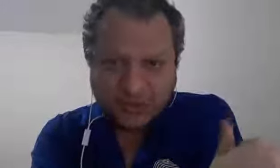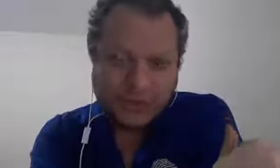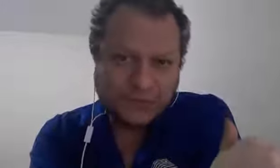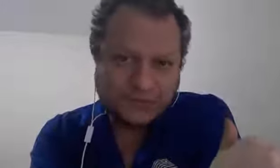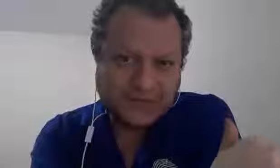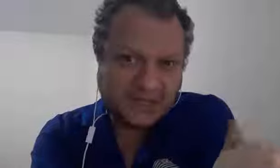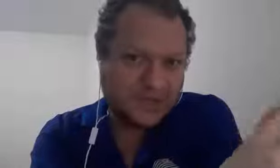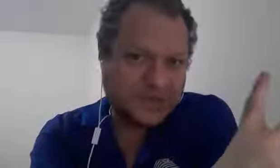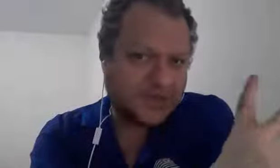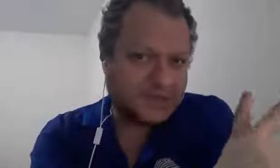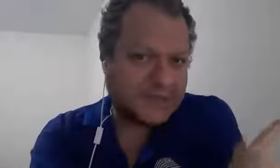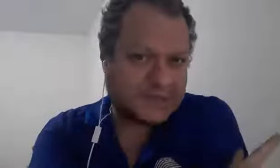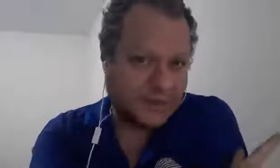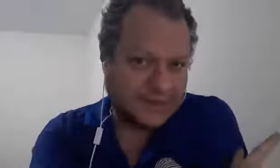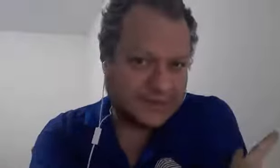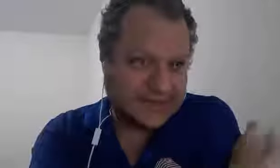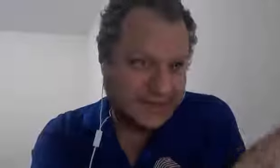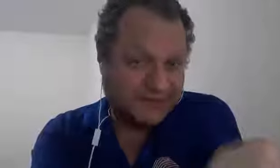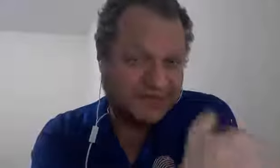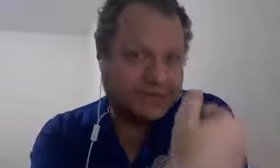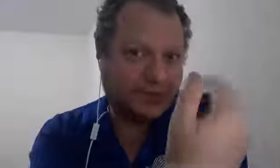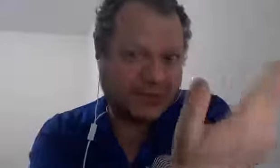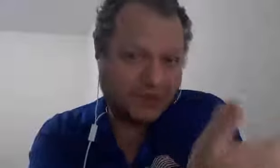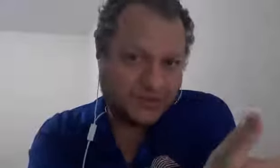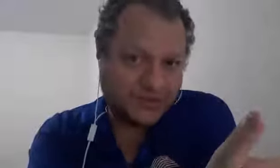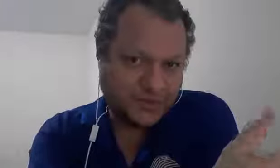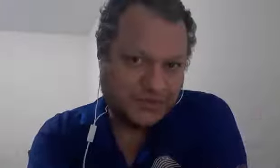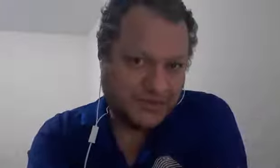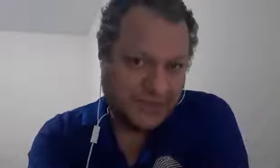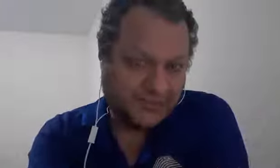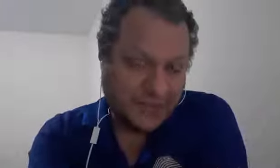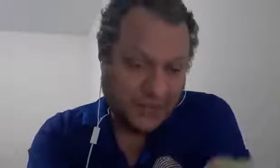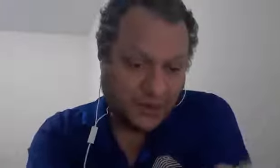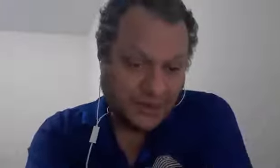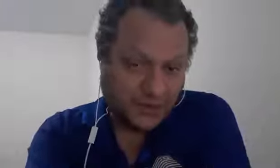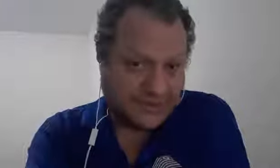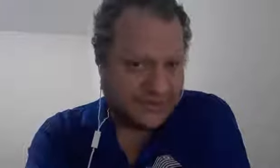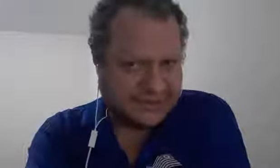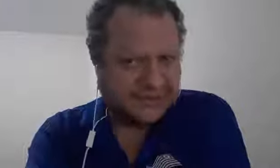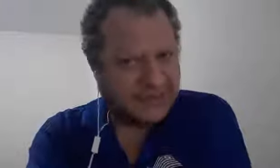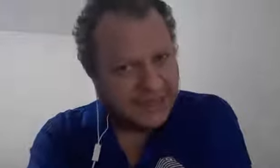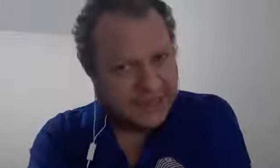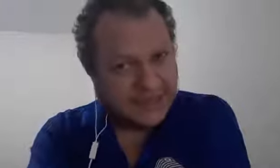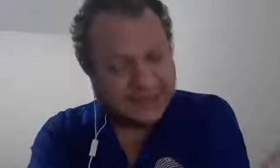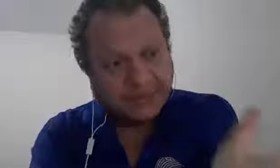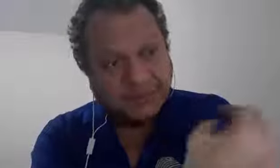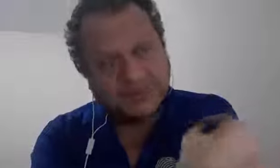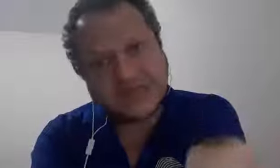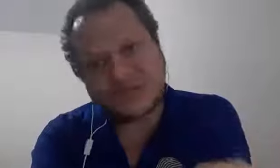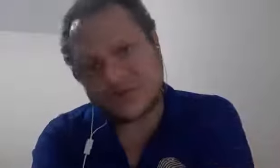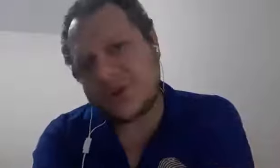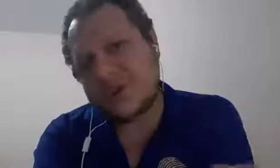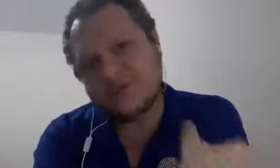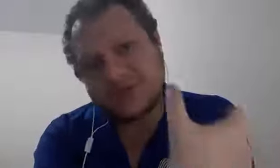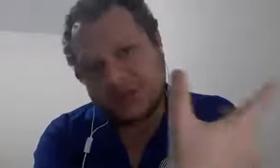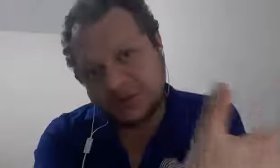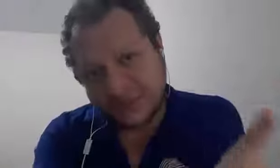estudou nas duas últimas aulas, tá? Que vai ser um prenúncio do que vai rolar no semestre que vem, recebendo os alunos novos e os alunos